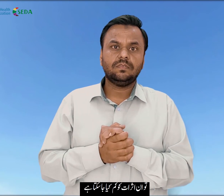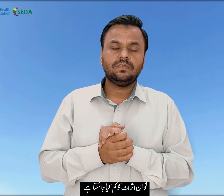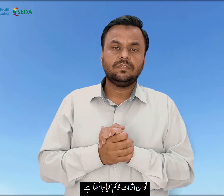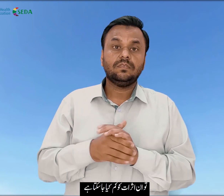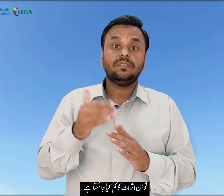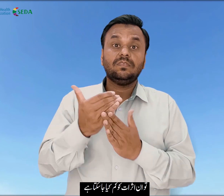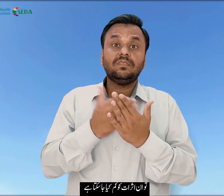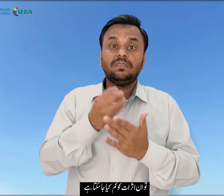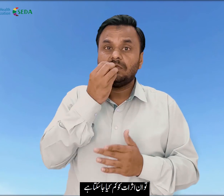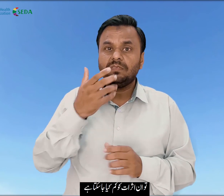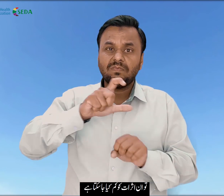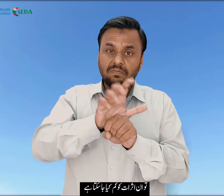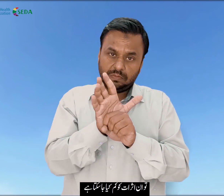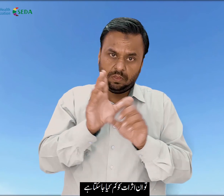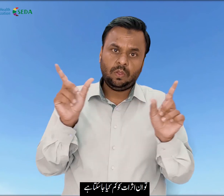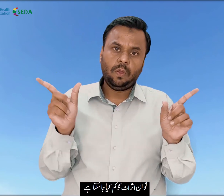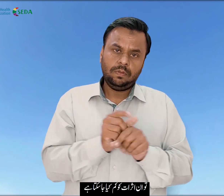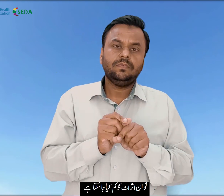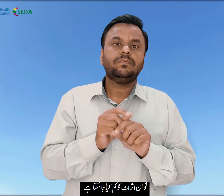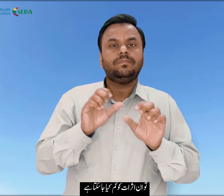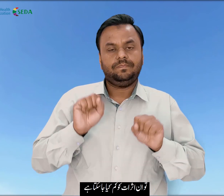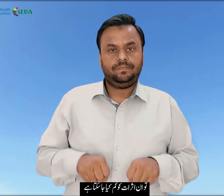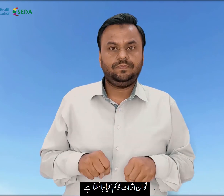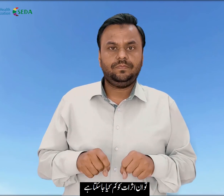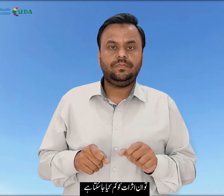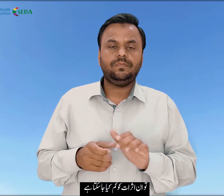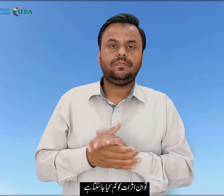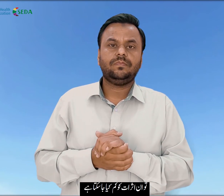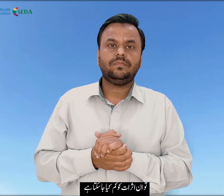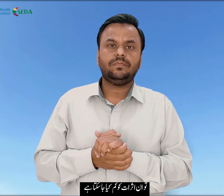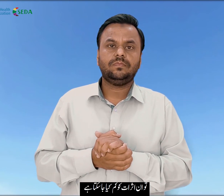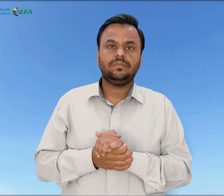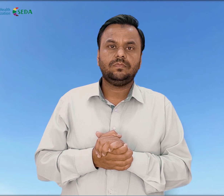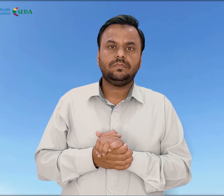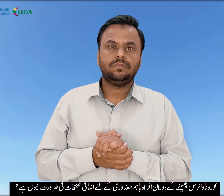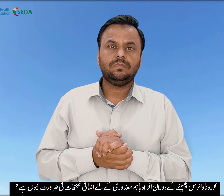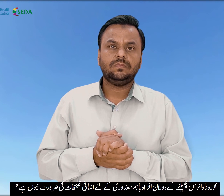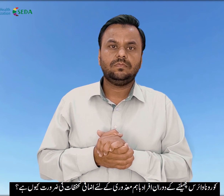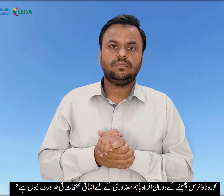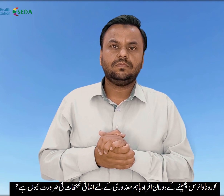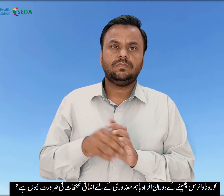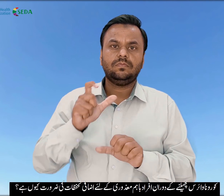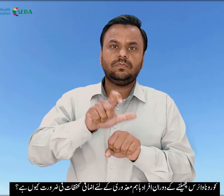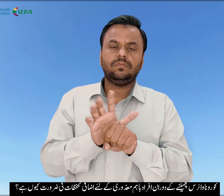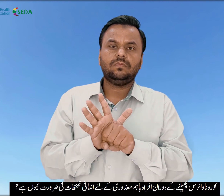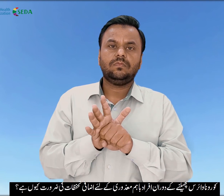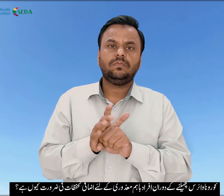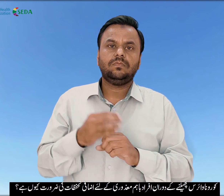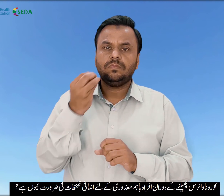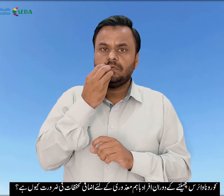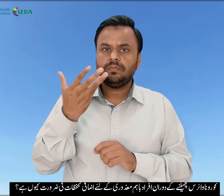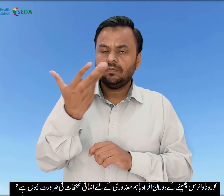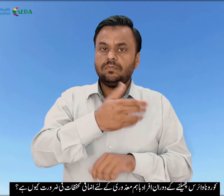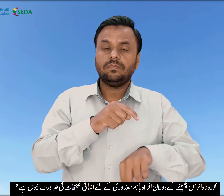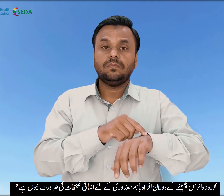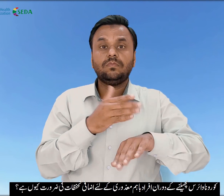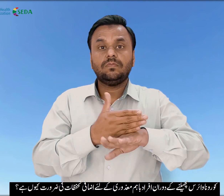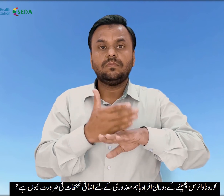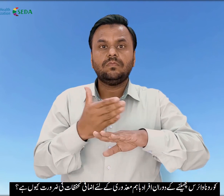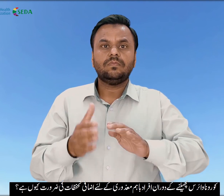ان اثرات کو کم کیا جا سکتا ہے۔ کورونا وائرس پھیلنے کے دوران افراد